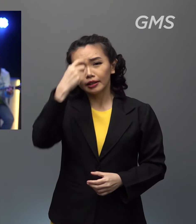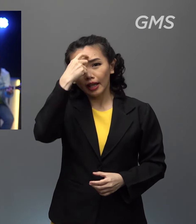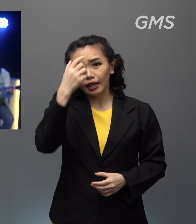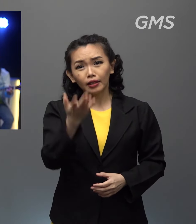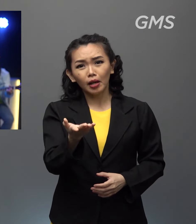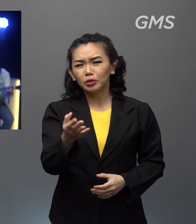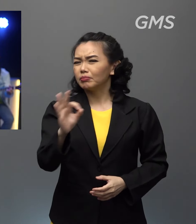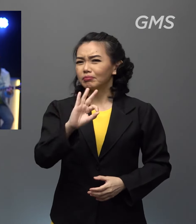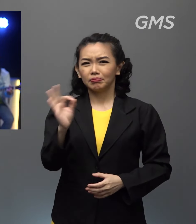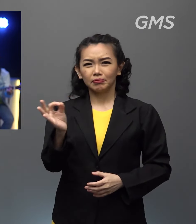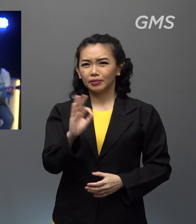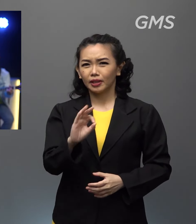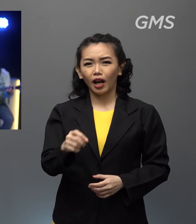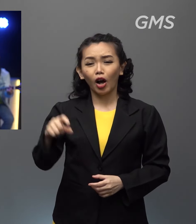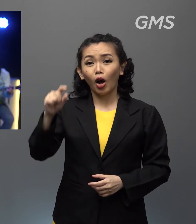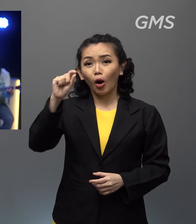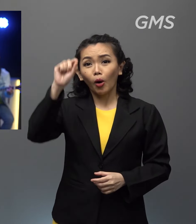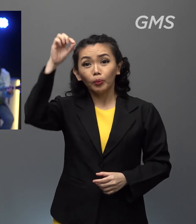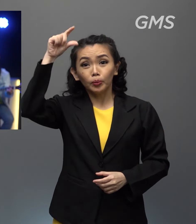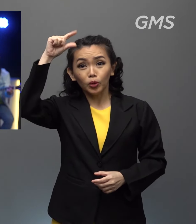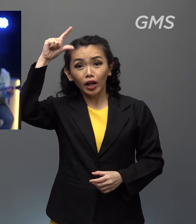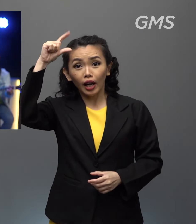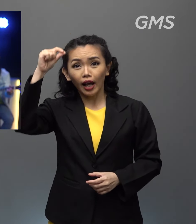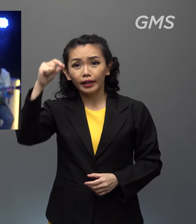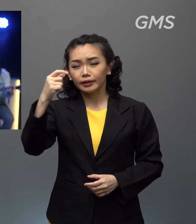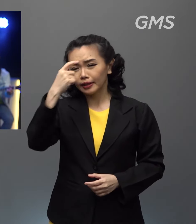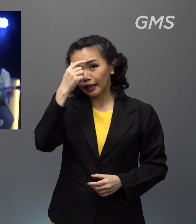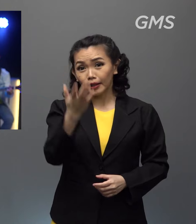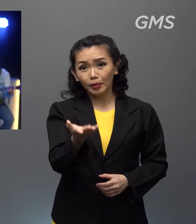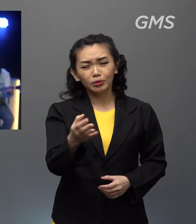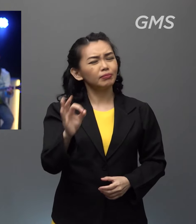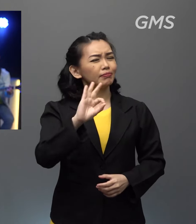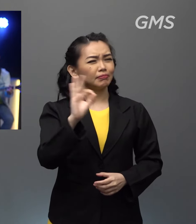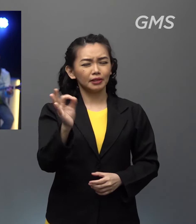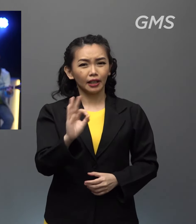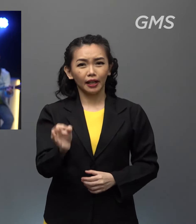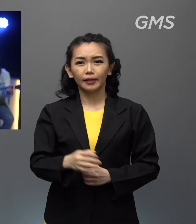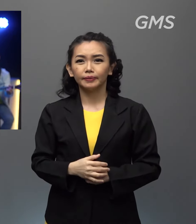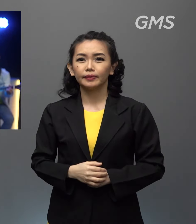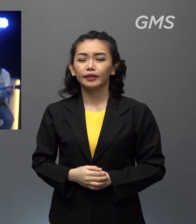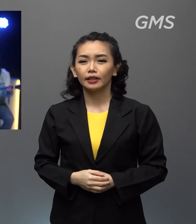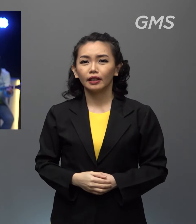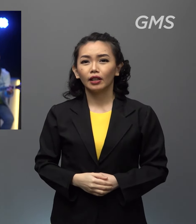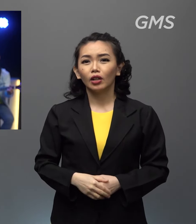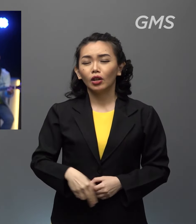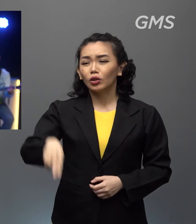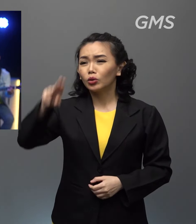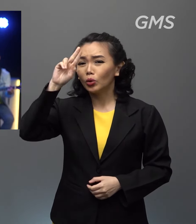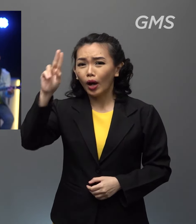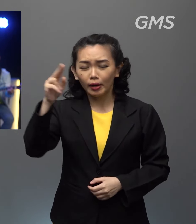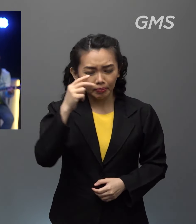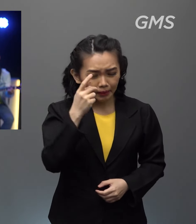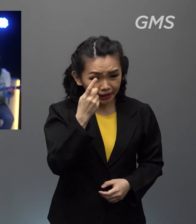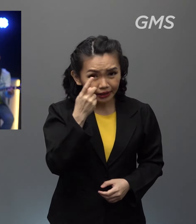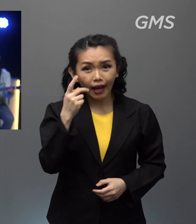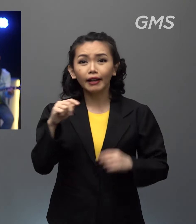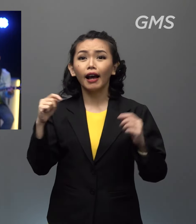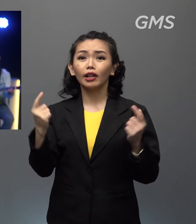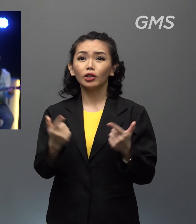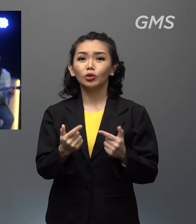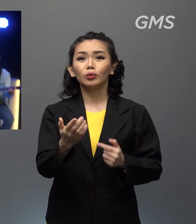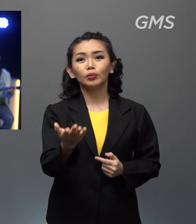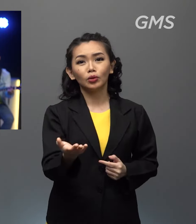malam. Tuhan akan menjaga engkau terhadap segala kecelakaan. Ia akan menjaga nyawamu. Tuhan akan menjaga